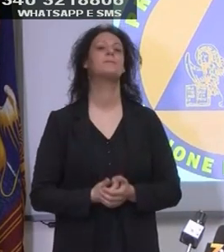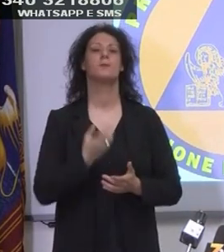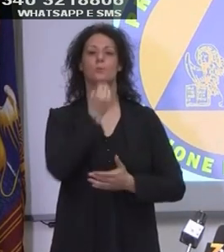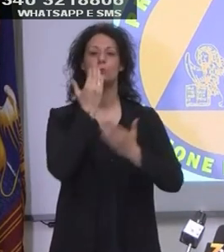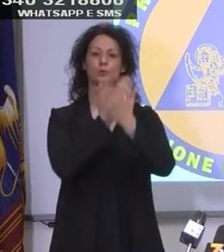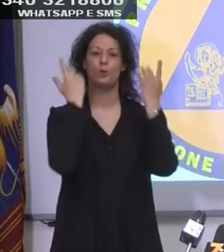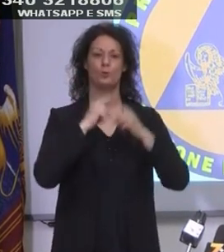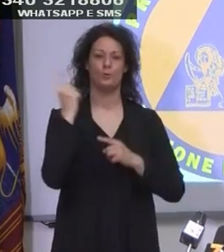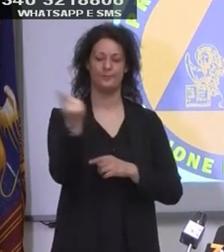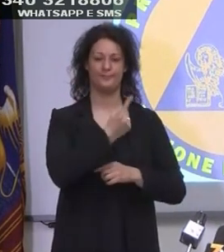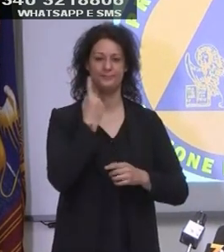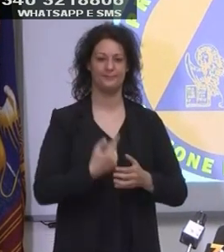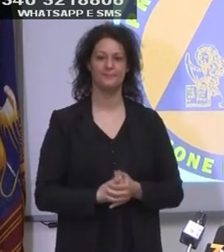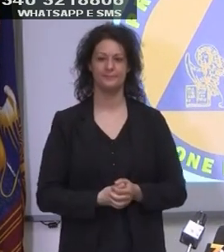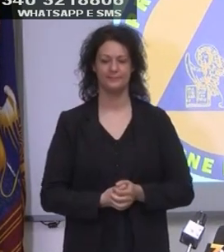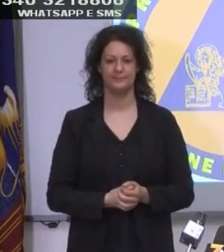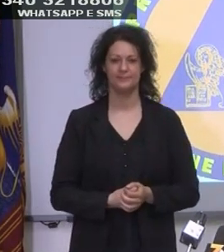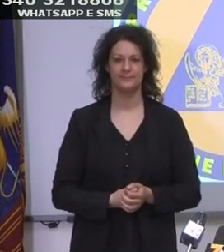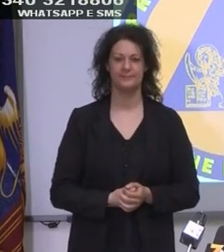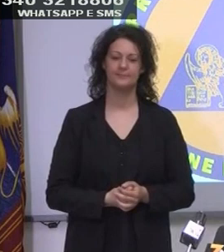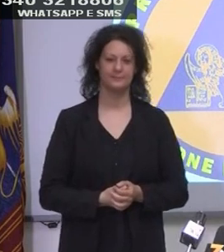grazie, buongiorno a tutti.